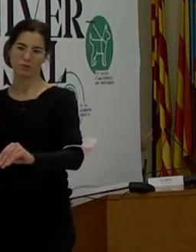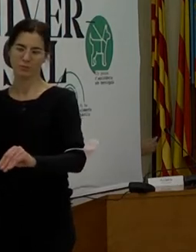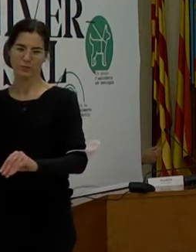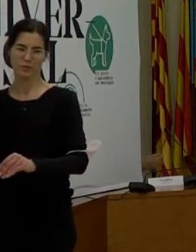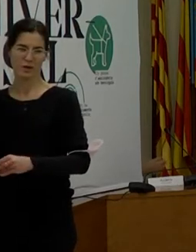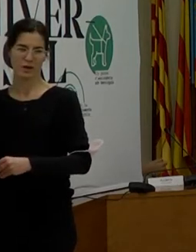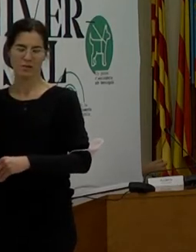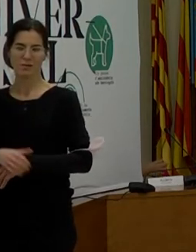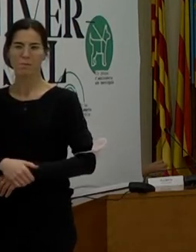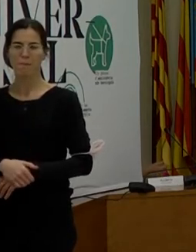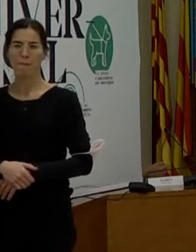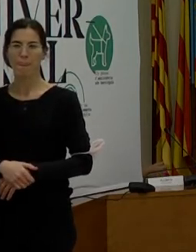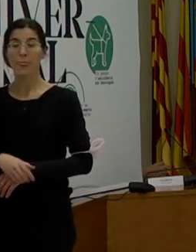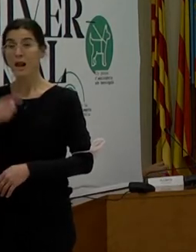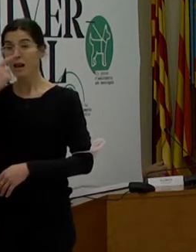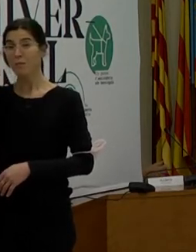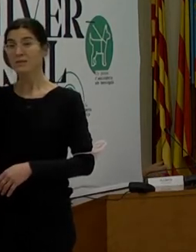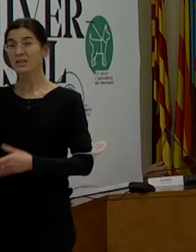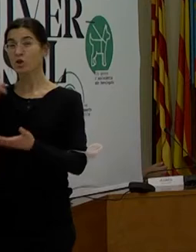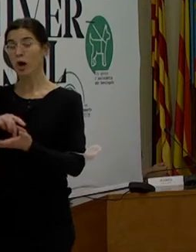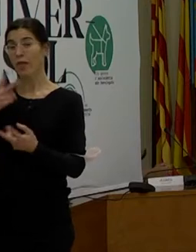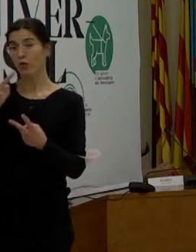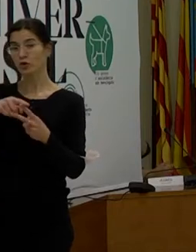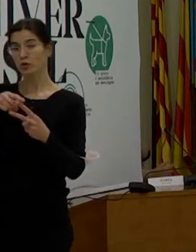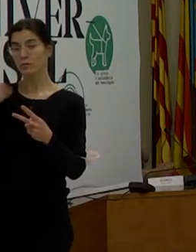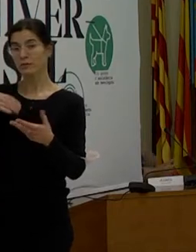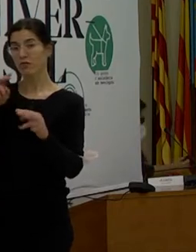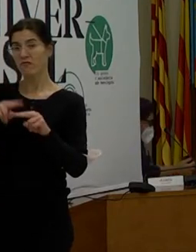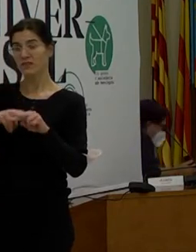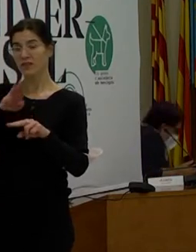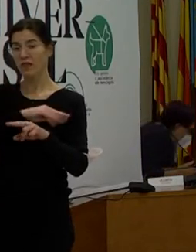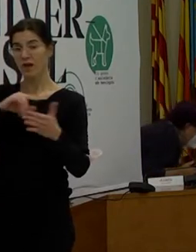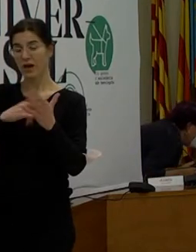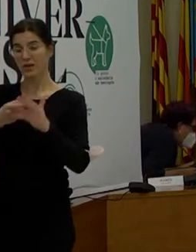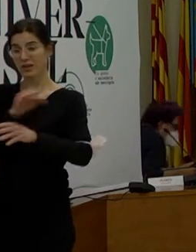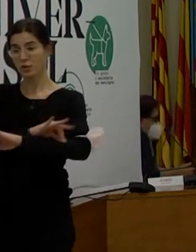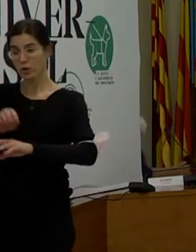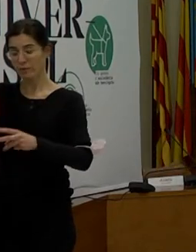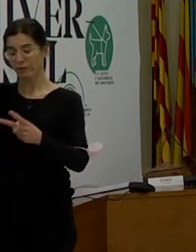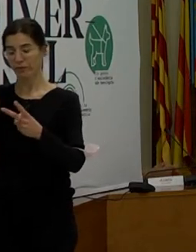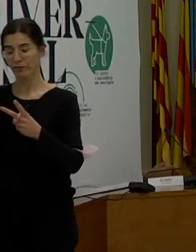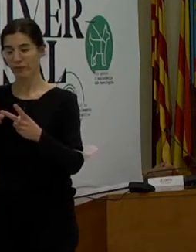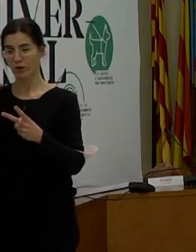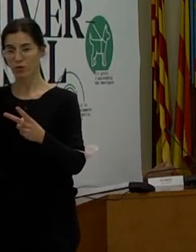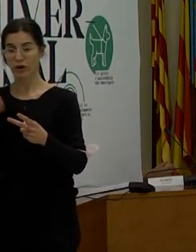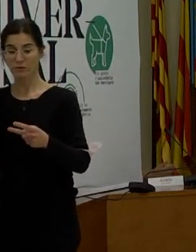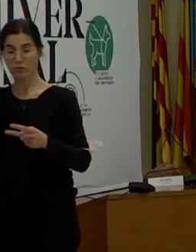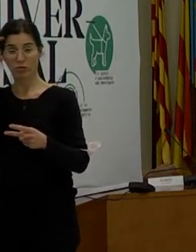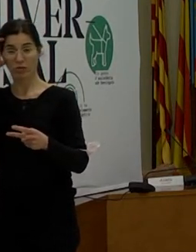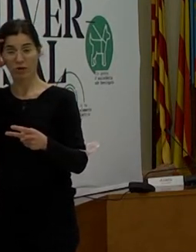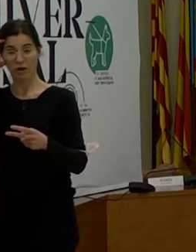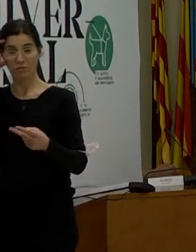Llavors, l'any passat vàrem fer dues, una que era la Festa de l'Arquitectura i després una altra que va ser el mateix dia